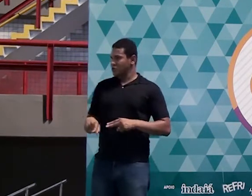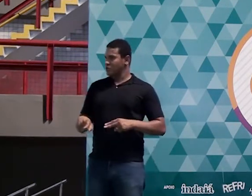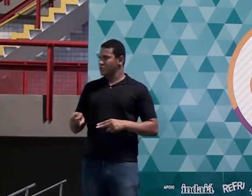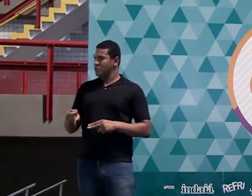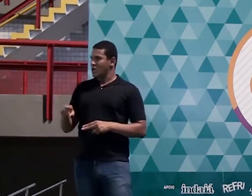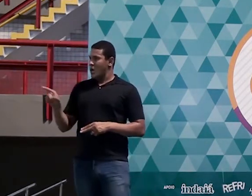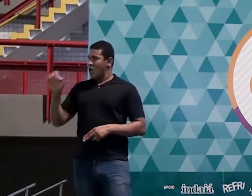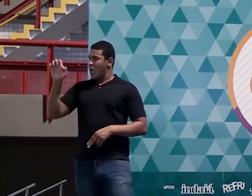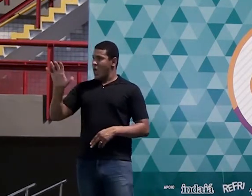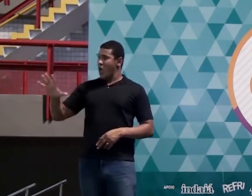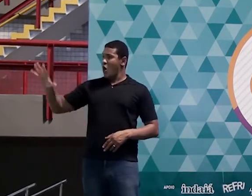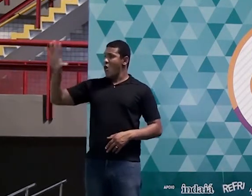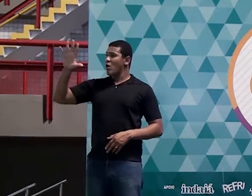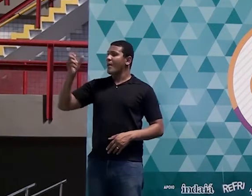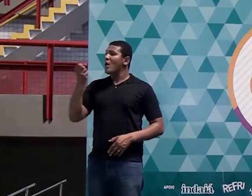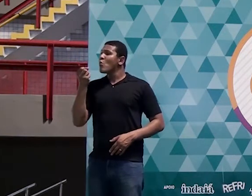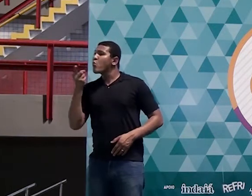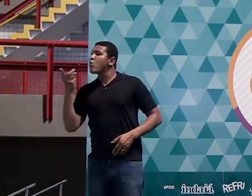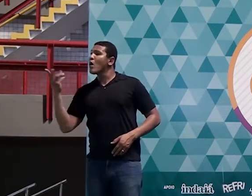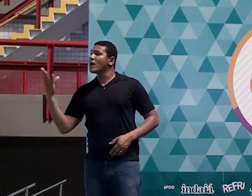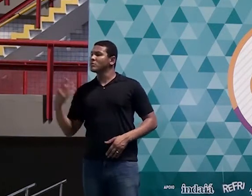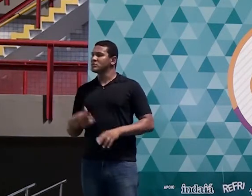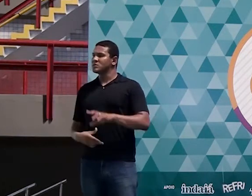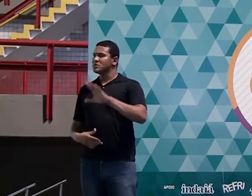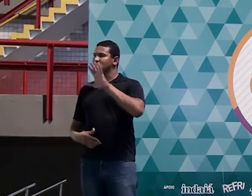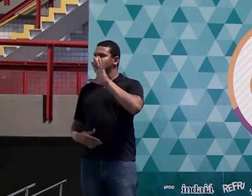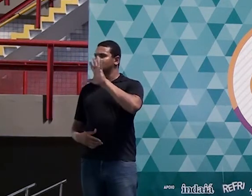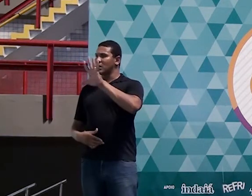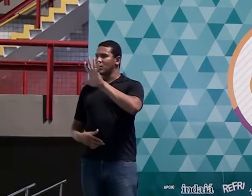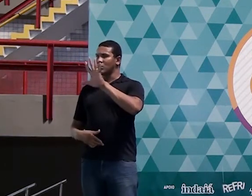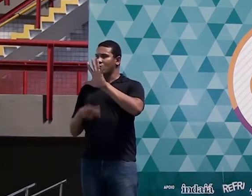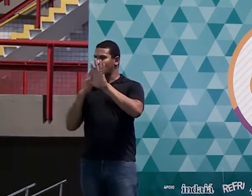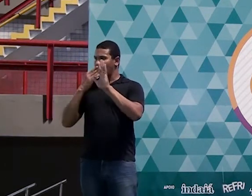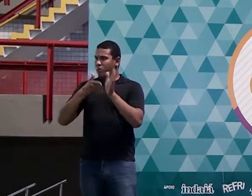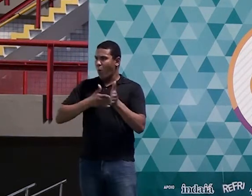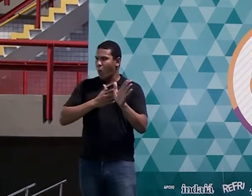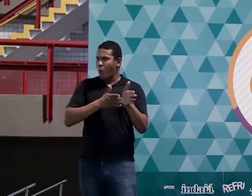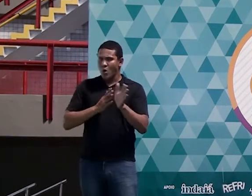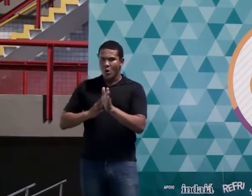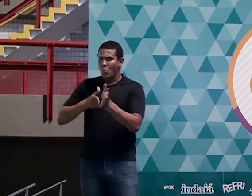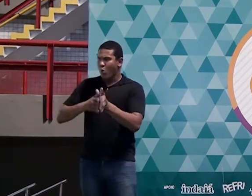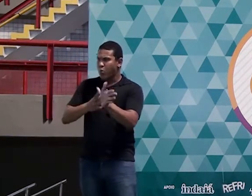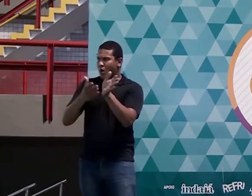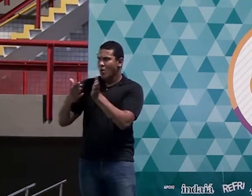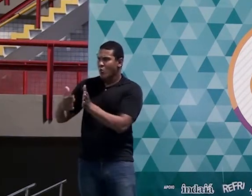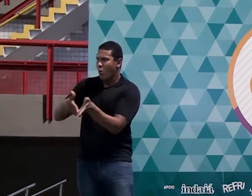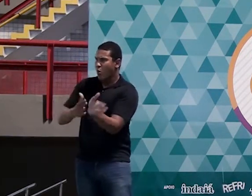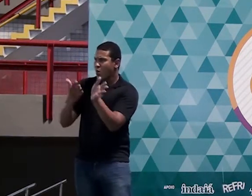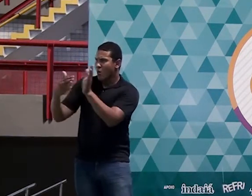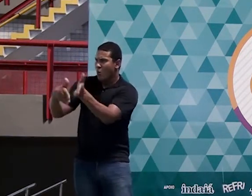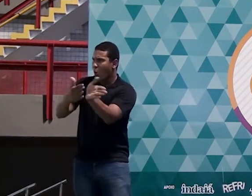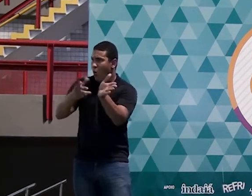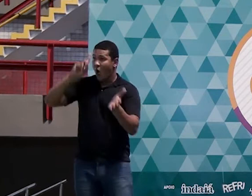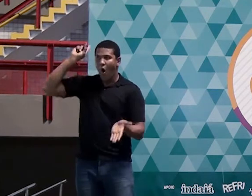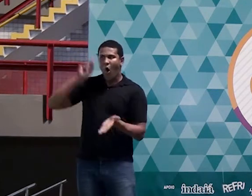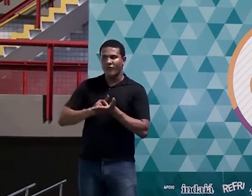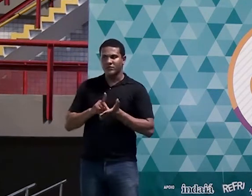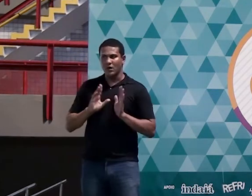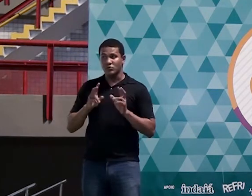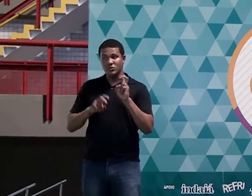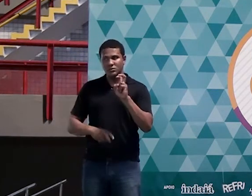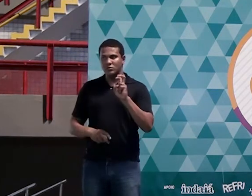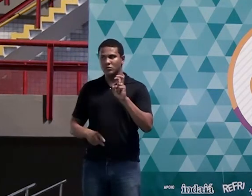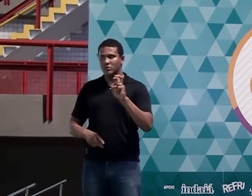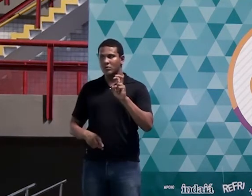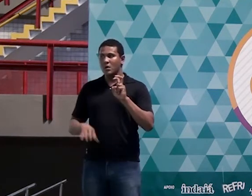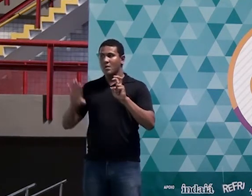cruzadas oficiais e mais de 20 não oficiais. Qual a diferença, professor, da